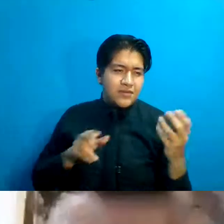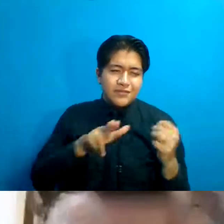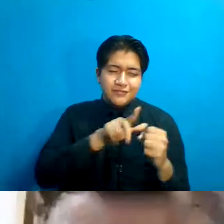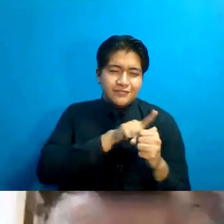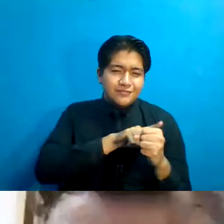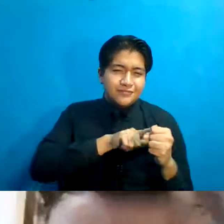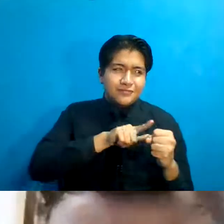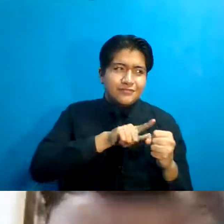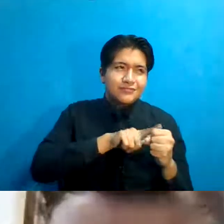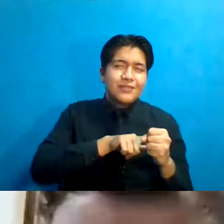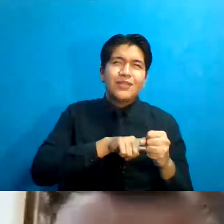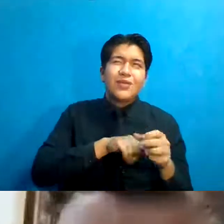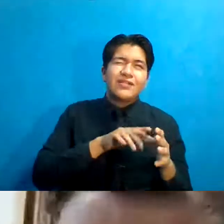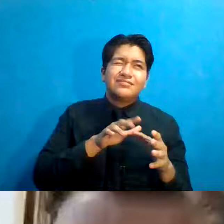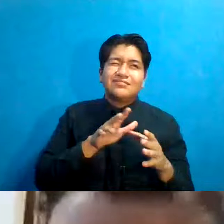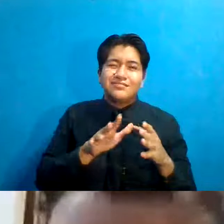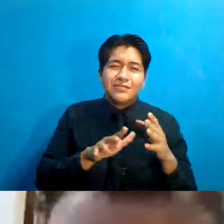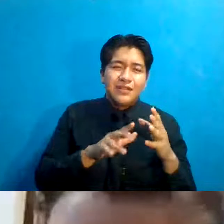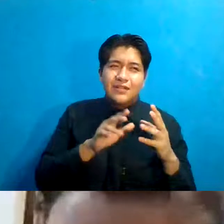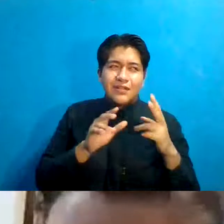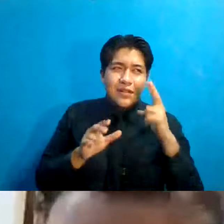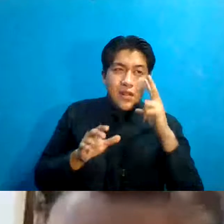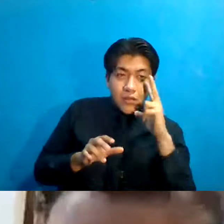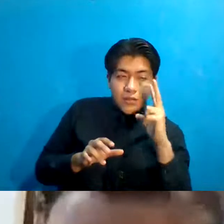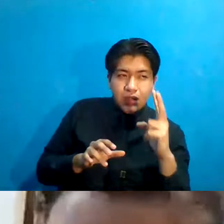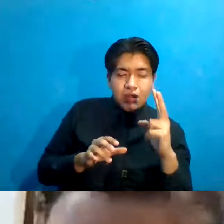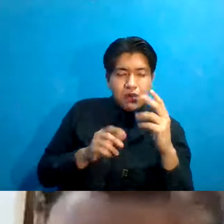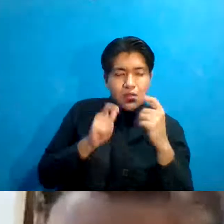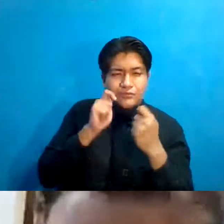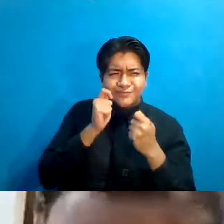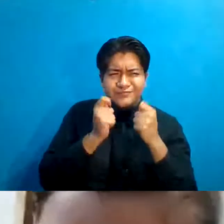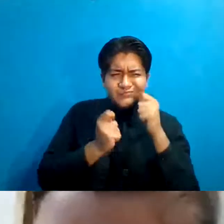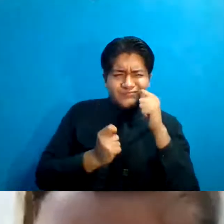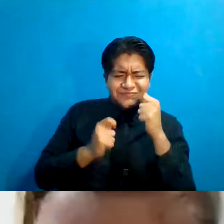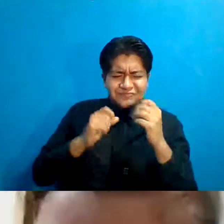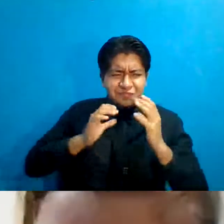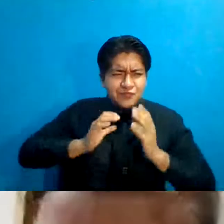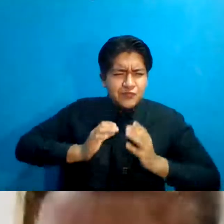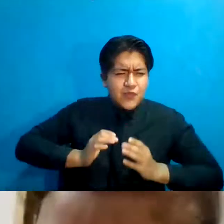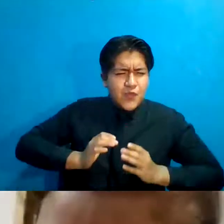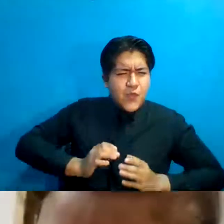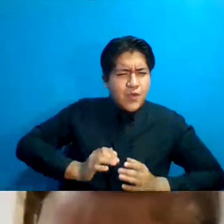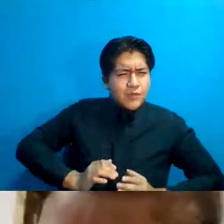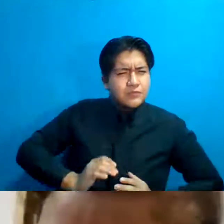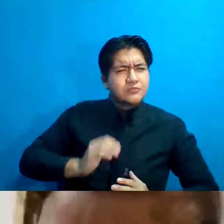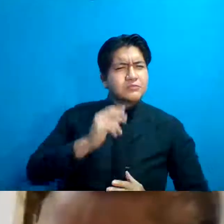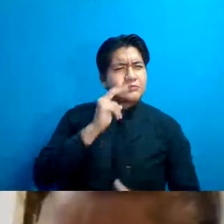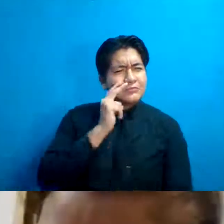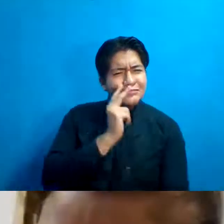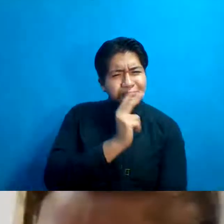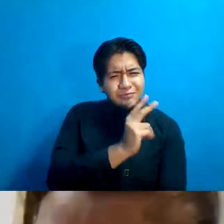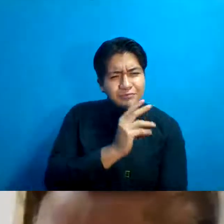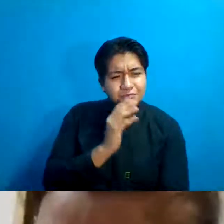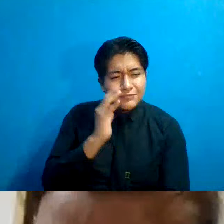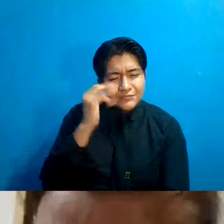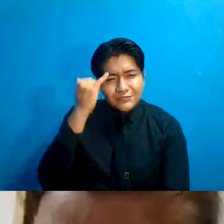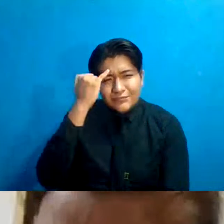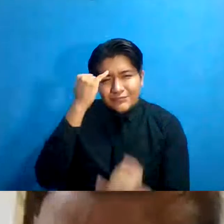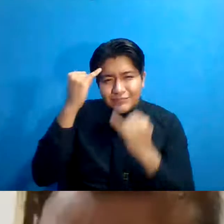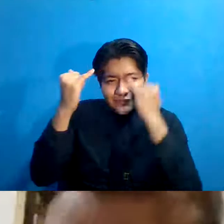natural en el aspecto de la visogestualidad, de ese aspecto de que brinda expresar una idea de